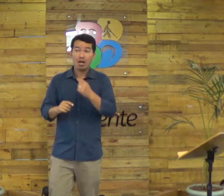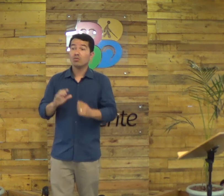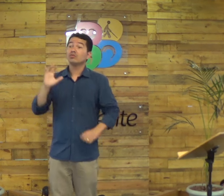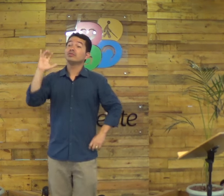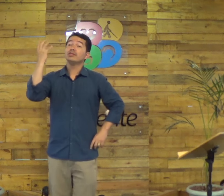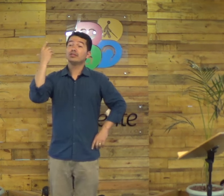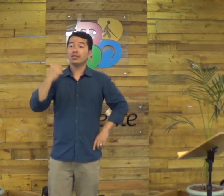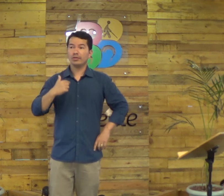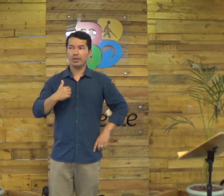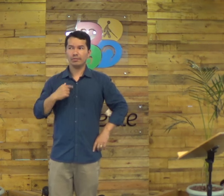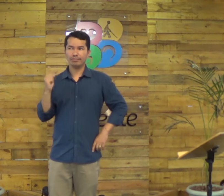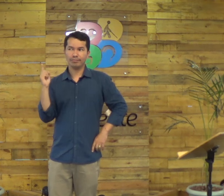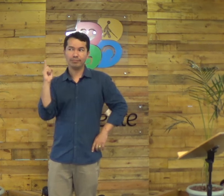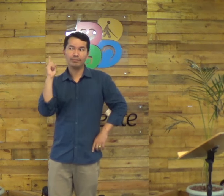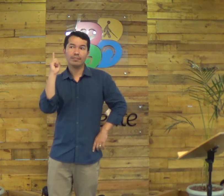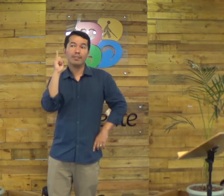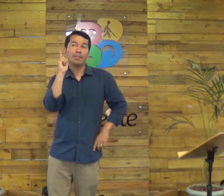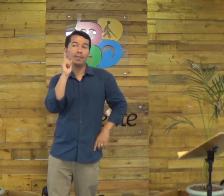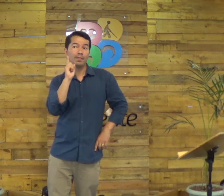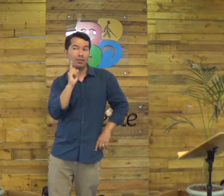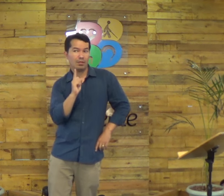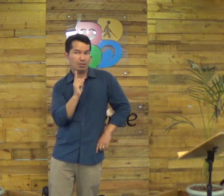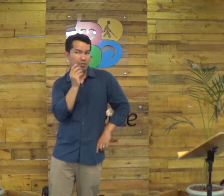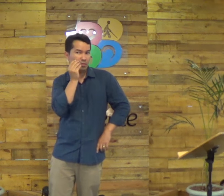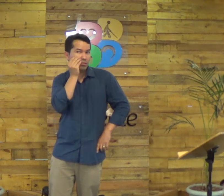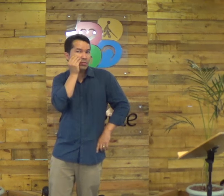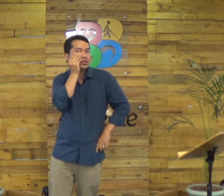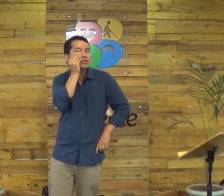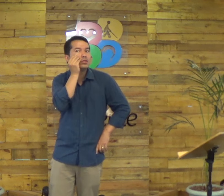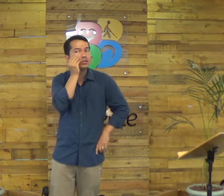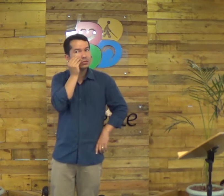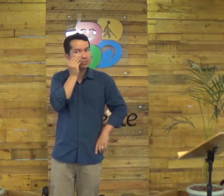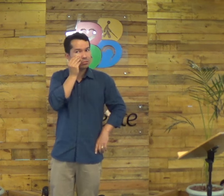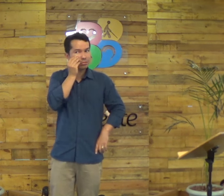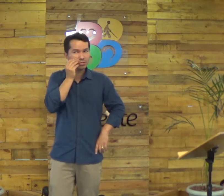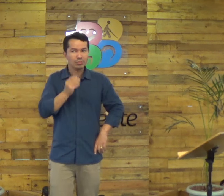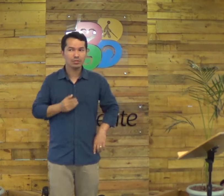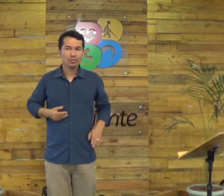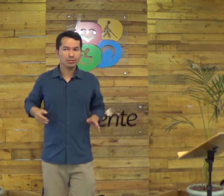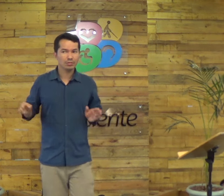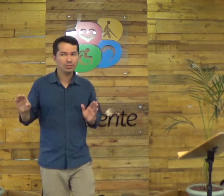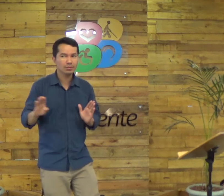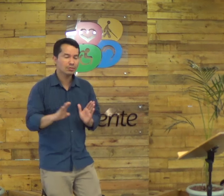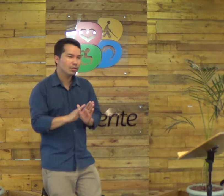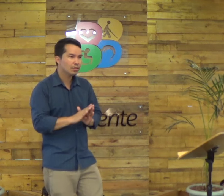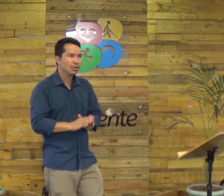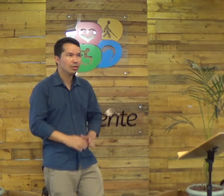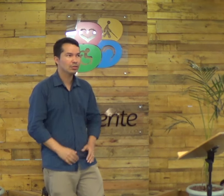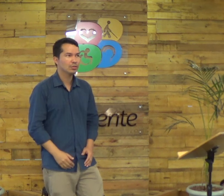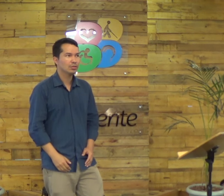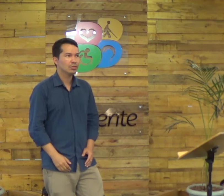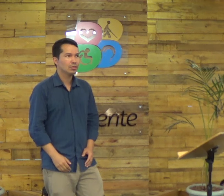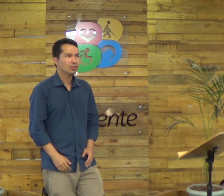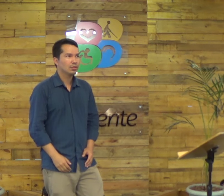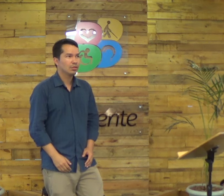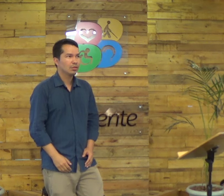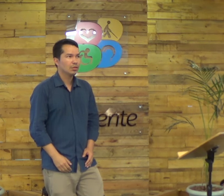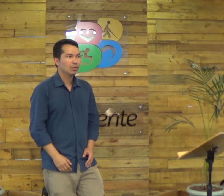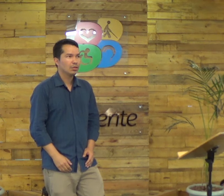Curitiba não, o que aconteceu? Vim para Curitiba, experiência, né, de três meses, cheguei aqui,